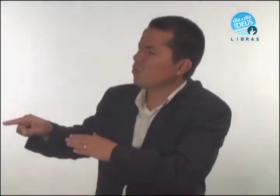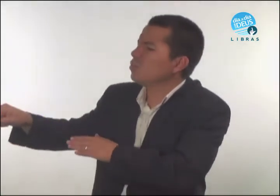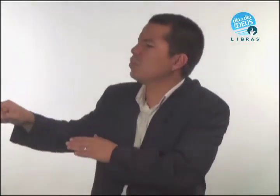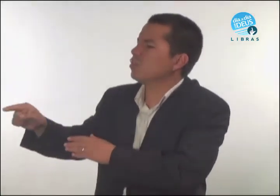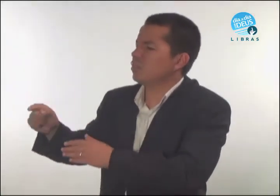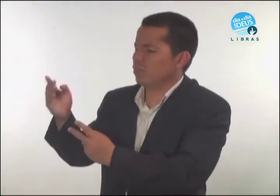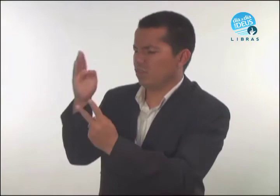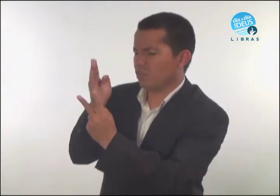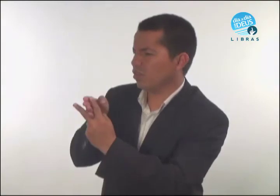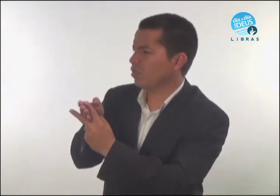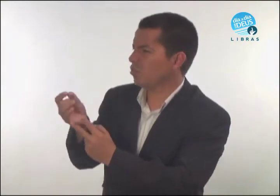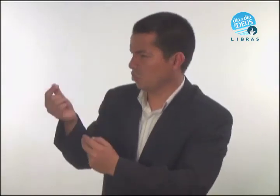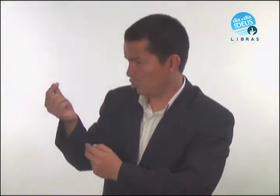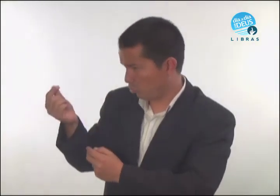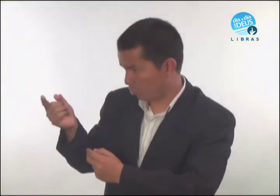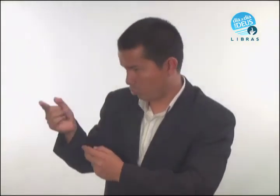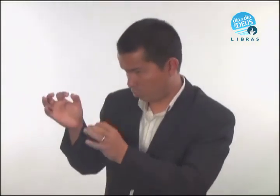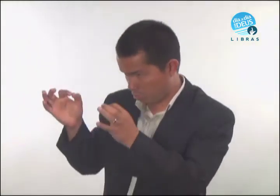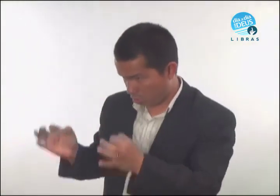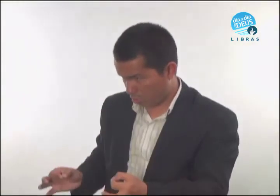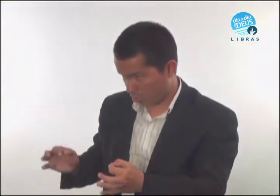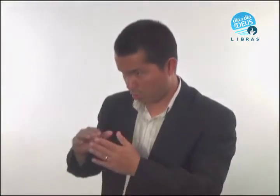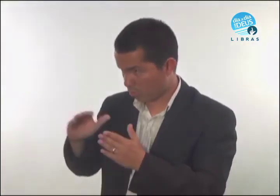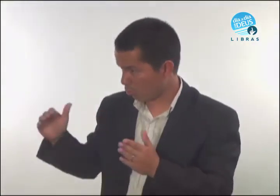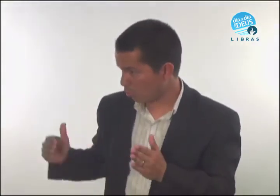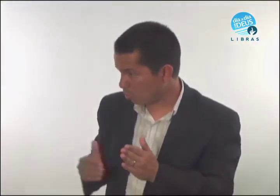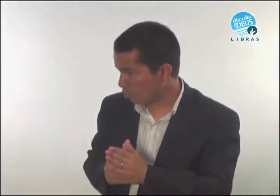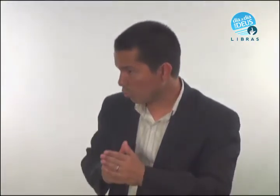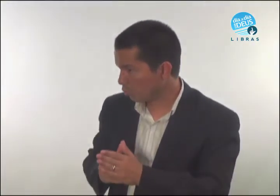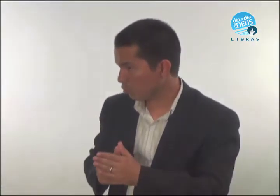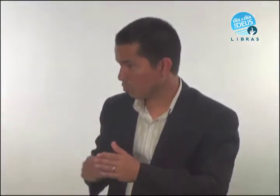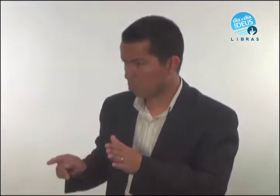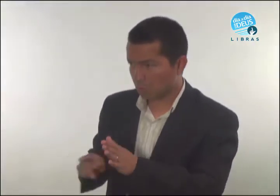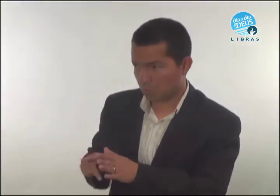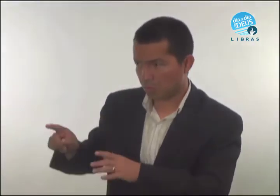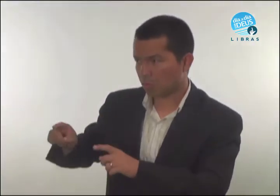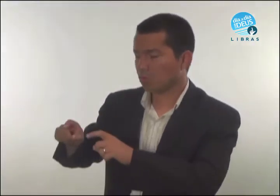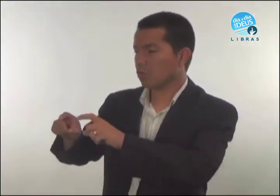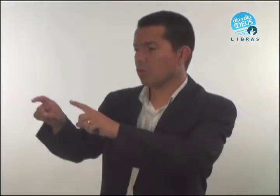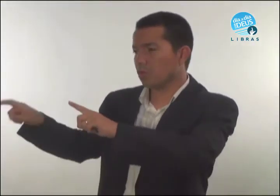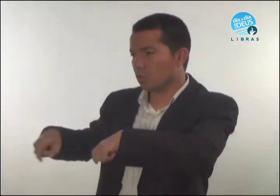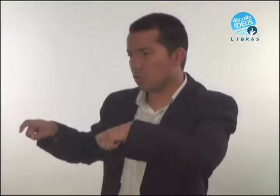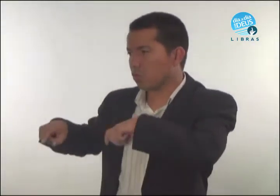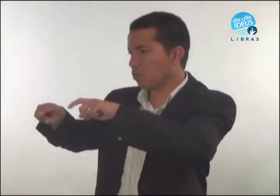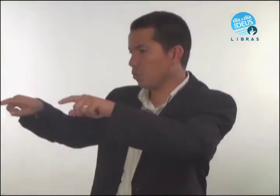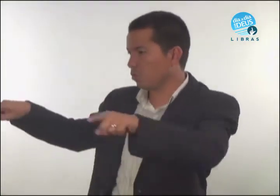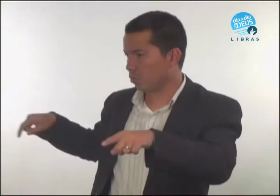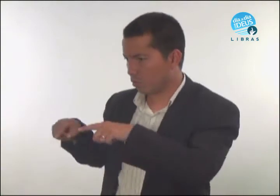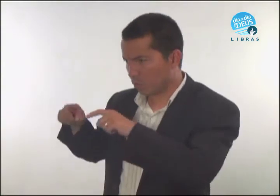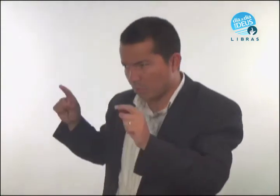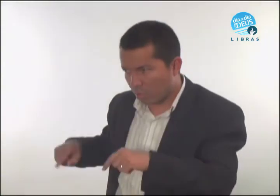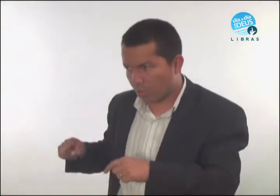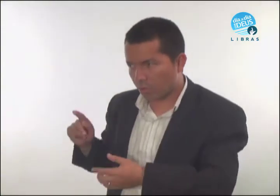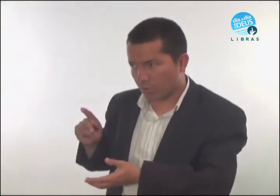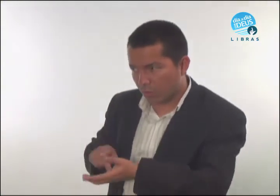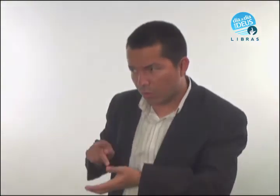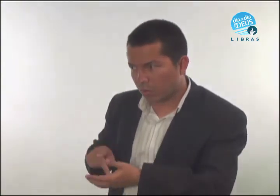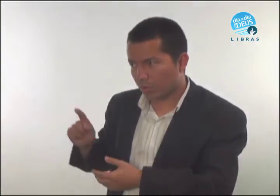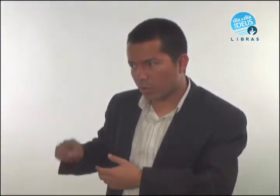esse é o valor mesmo que vocês venderam de toda a propriedade? Que naquela hora viesse um